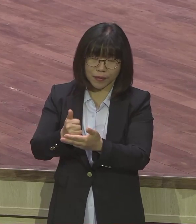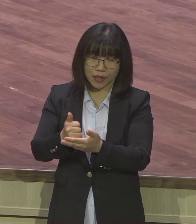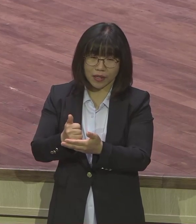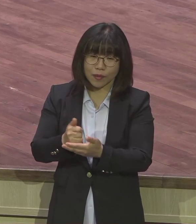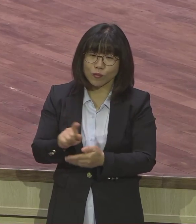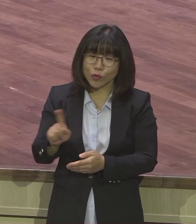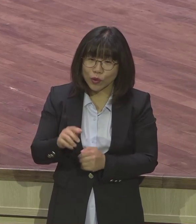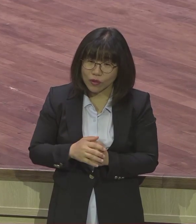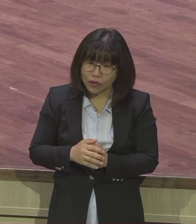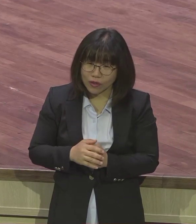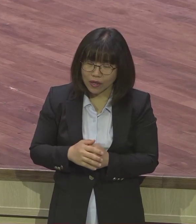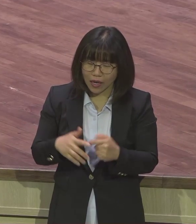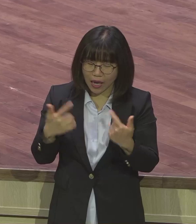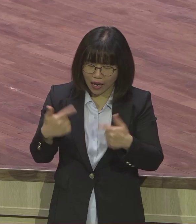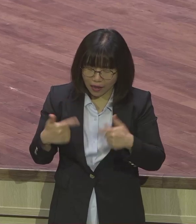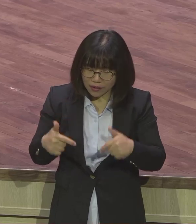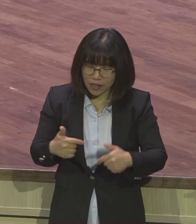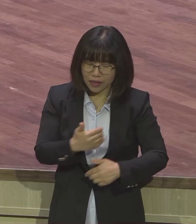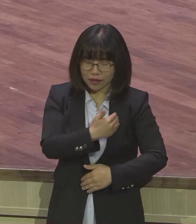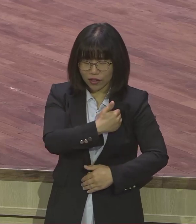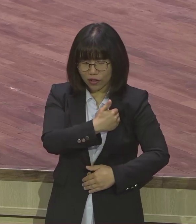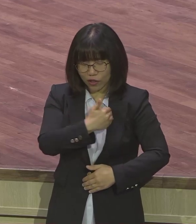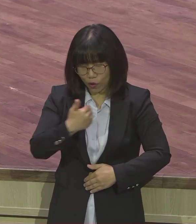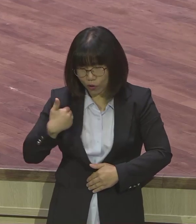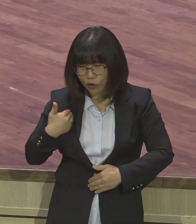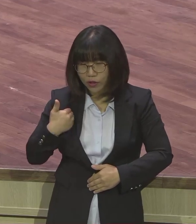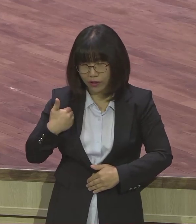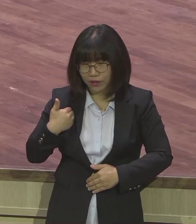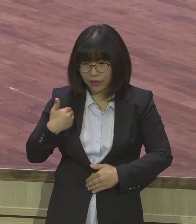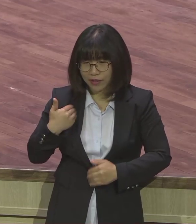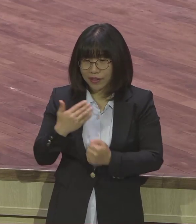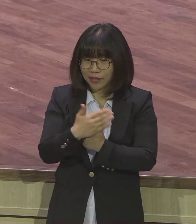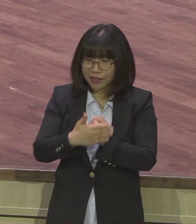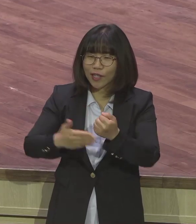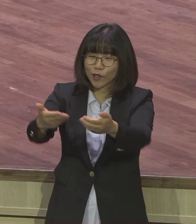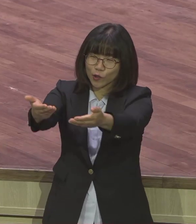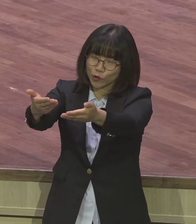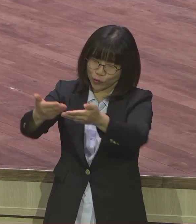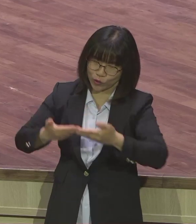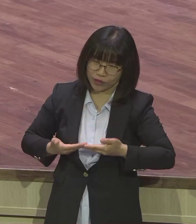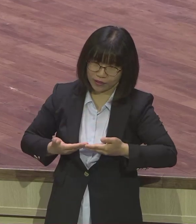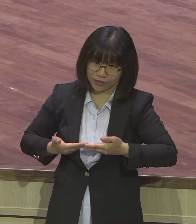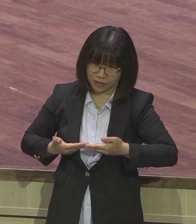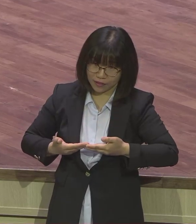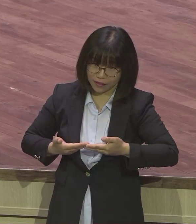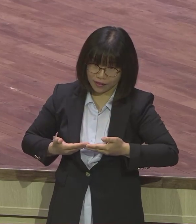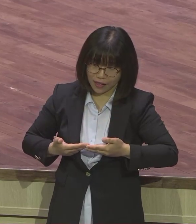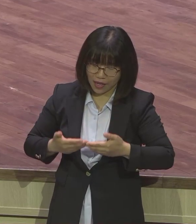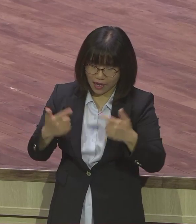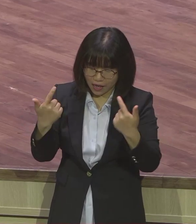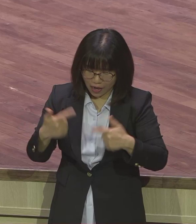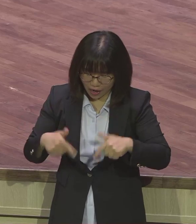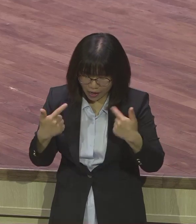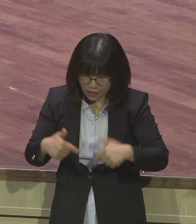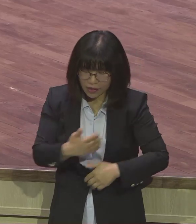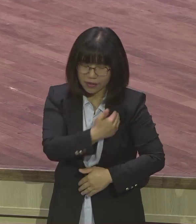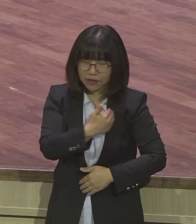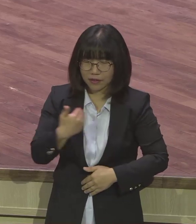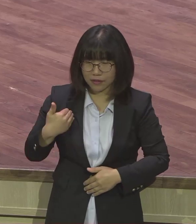모든 것을 넉넉히 감당할 수 있도록 은혜를 주시는 분이시다. 감당하도록 은혜를